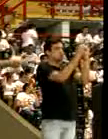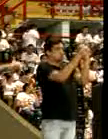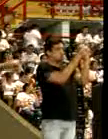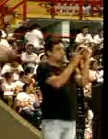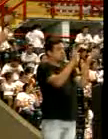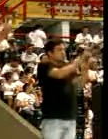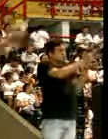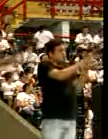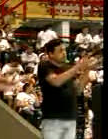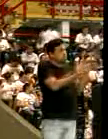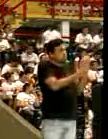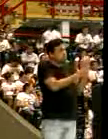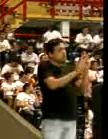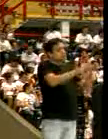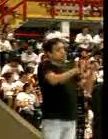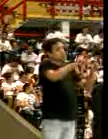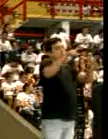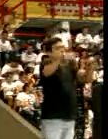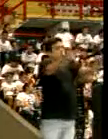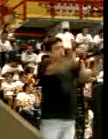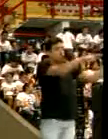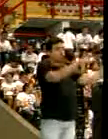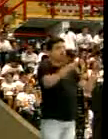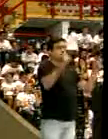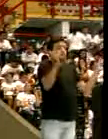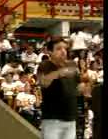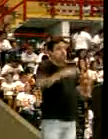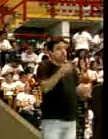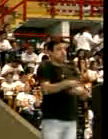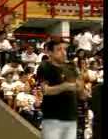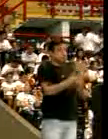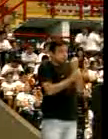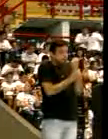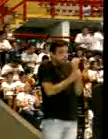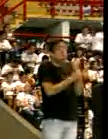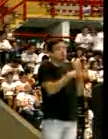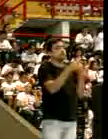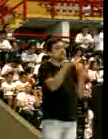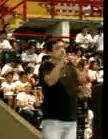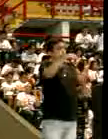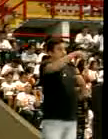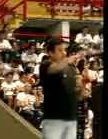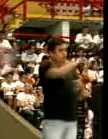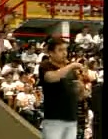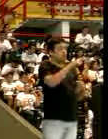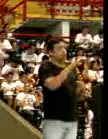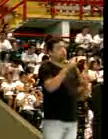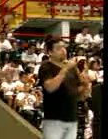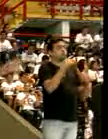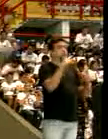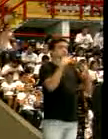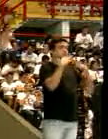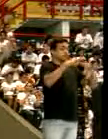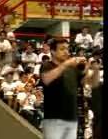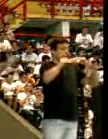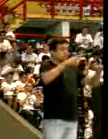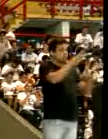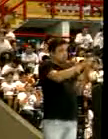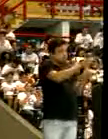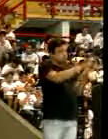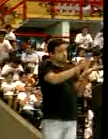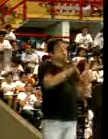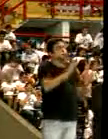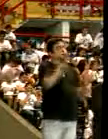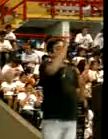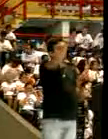sua preservação em outras áreas. Que eu garanta que aqueles recursos vão continuar existindo